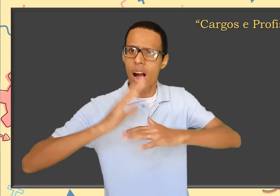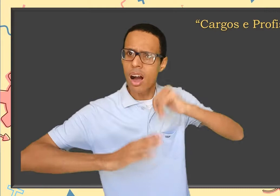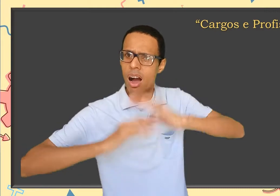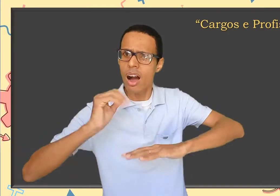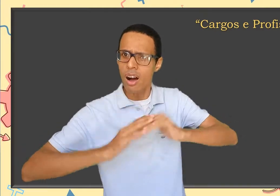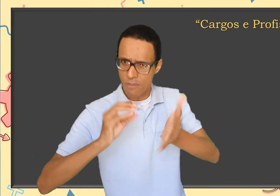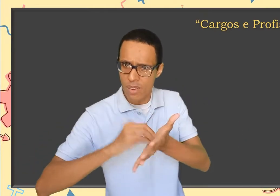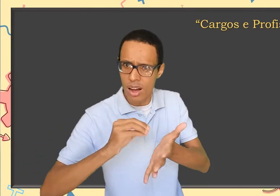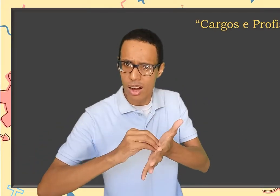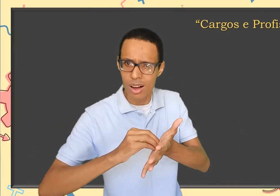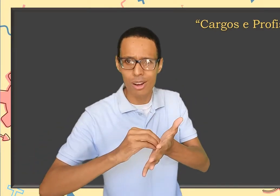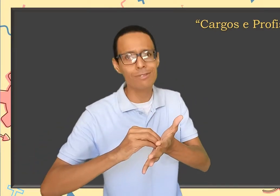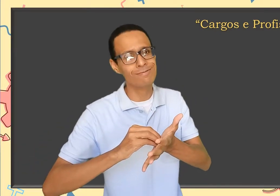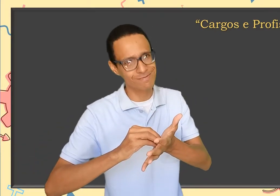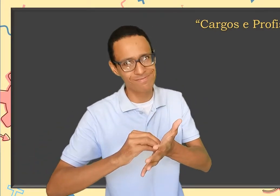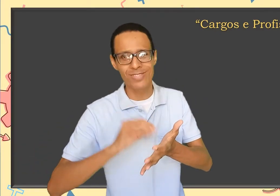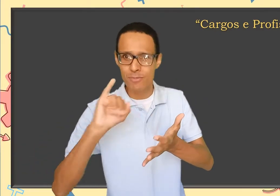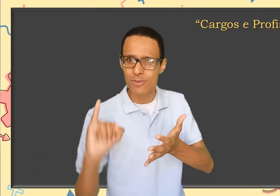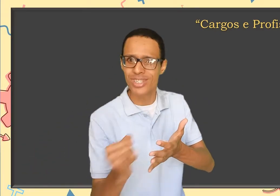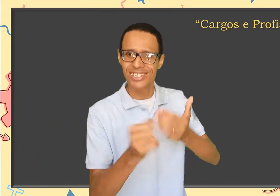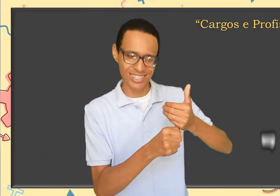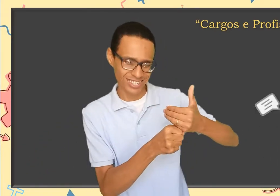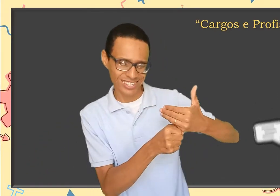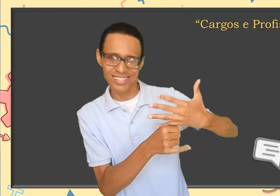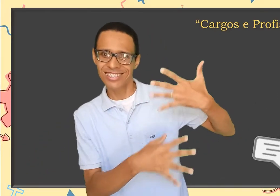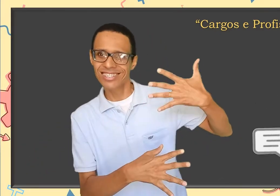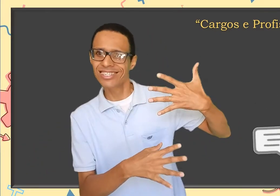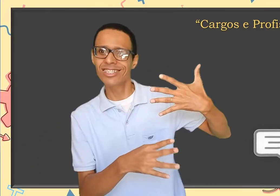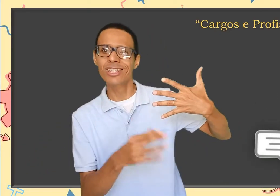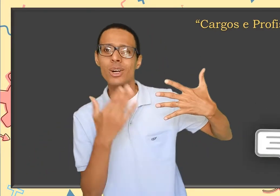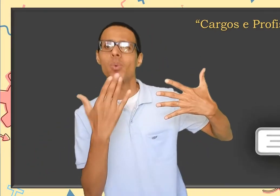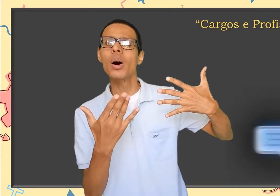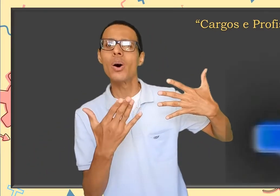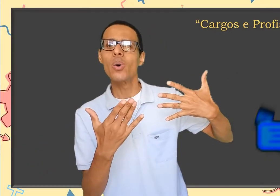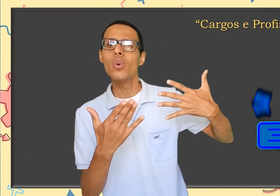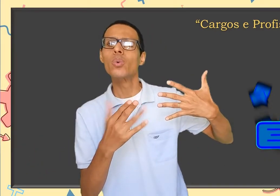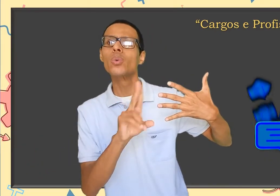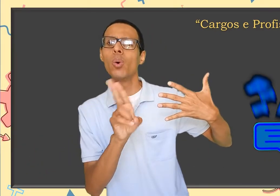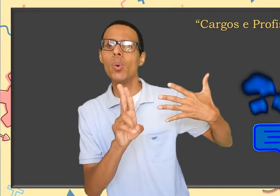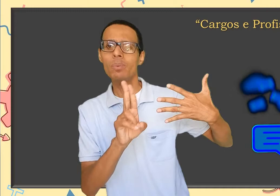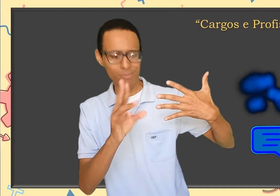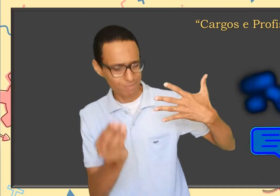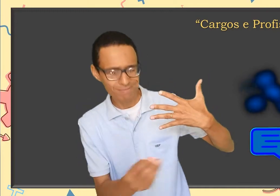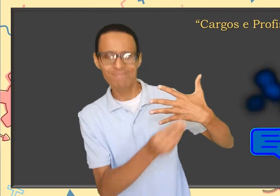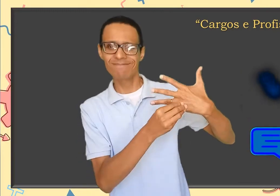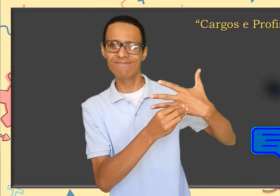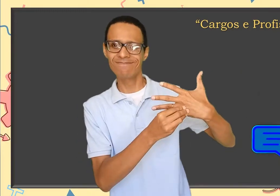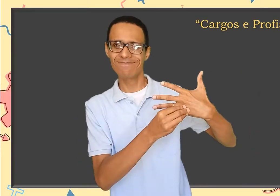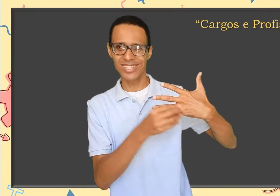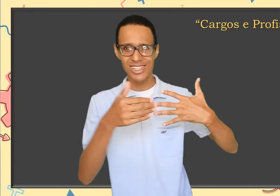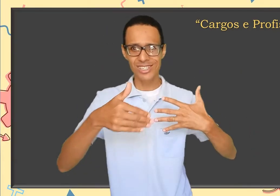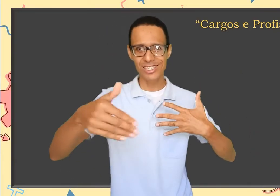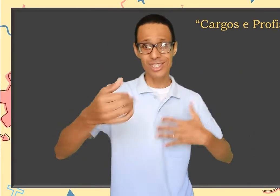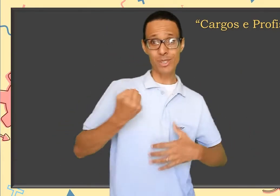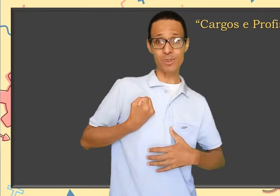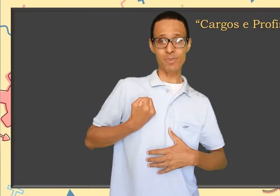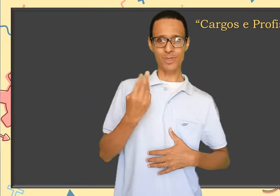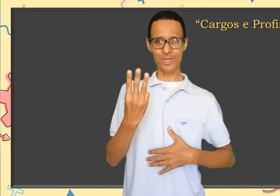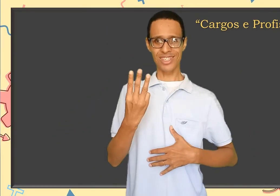assistiu e percebeu que ainda faltou algum cargo ou profissão, já deixe nos comentários para que ele apareça na